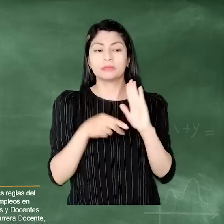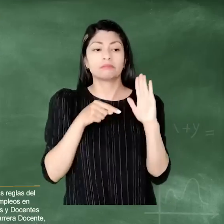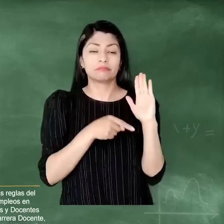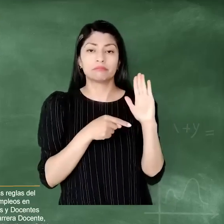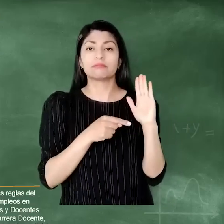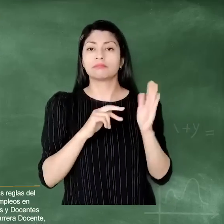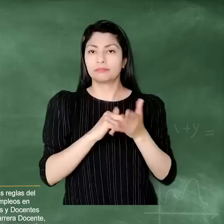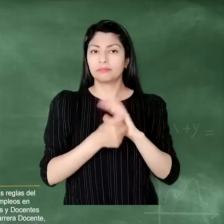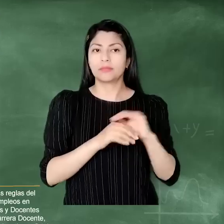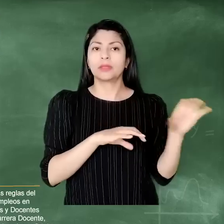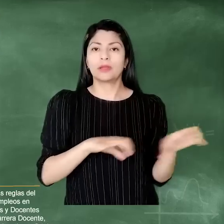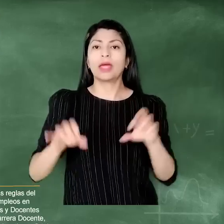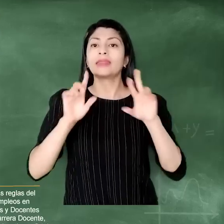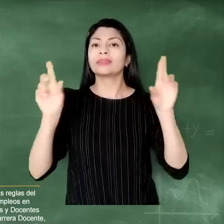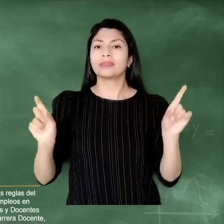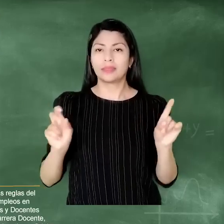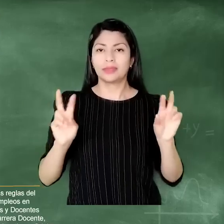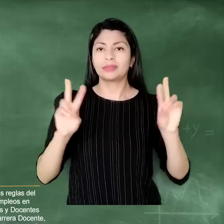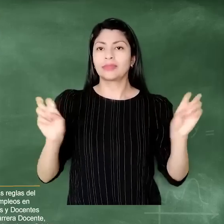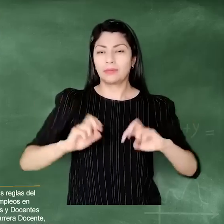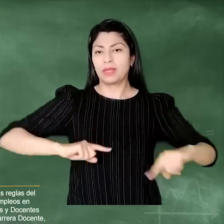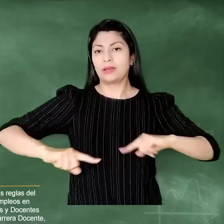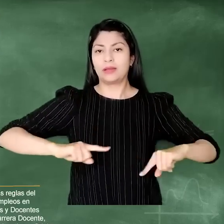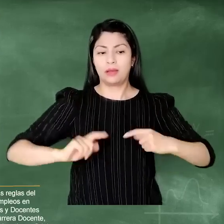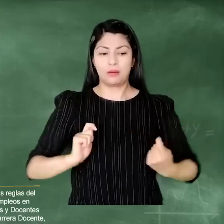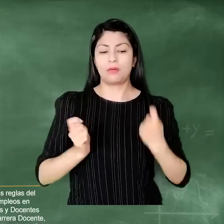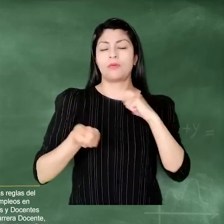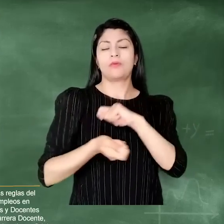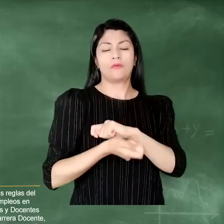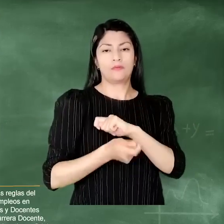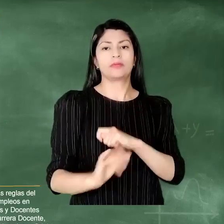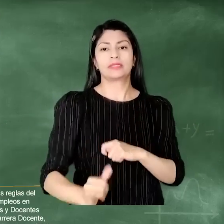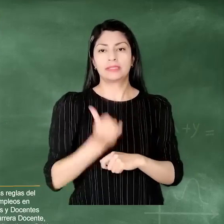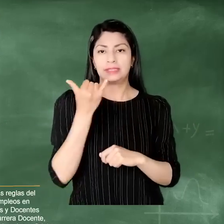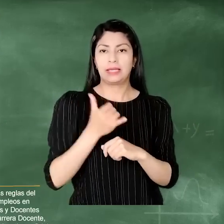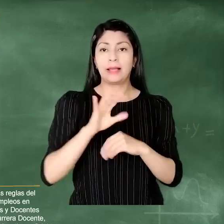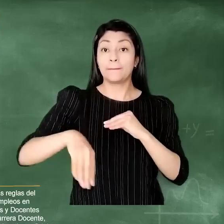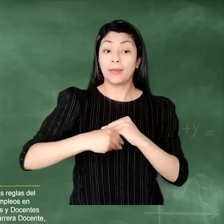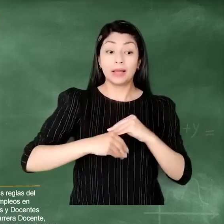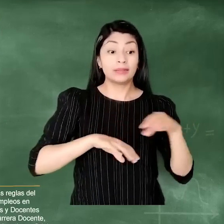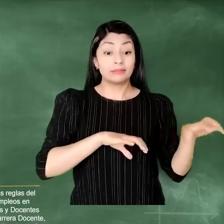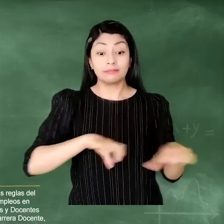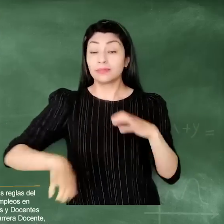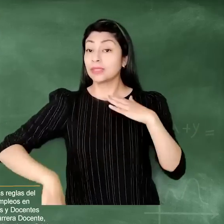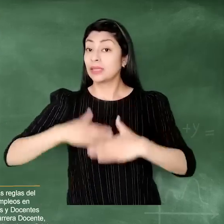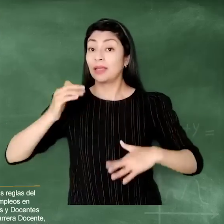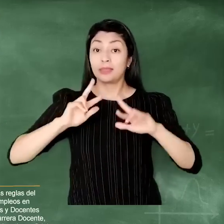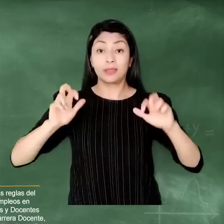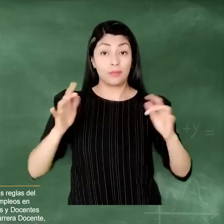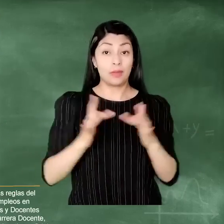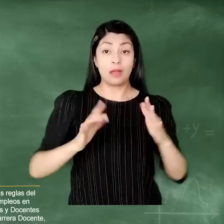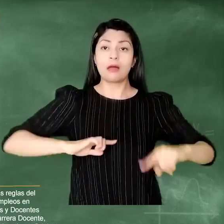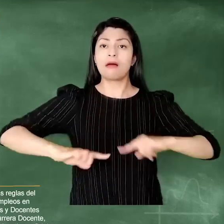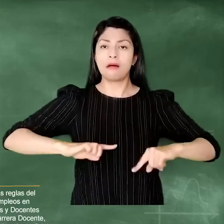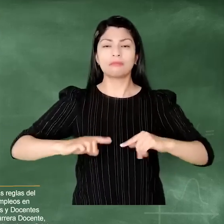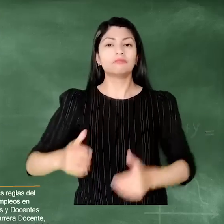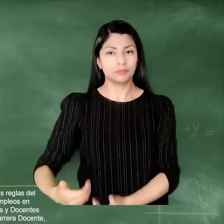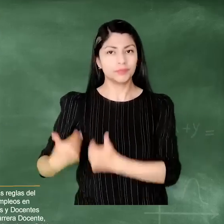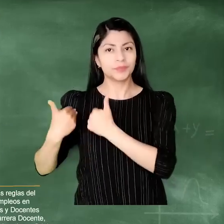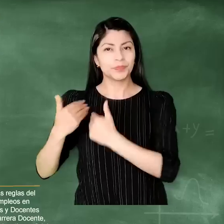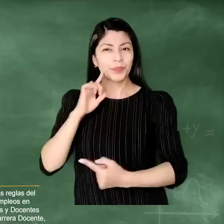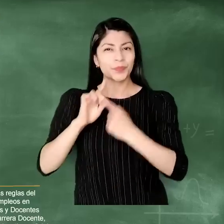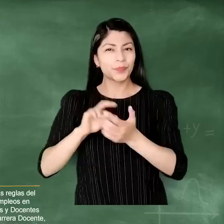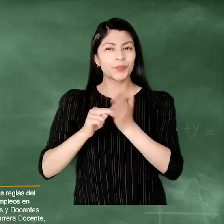los cuales se expedirá el respectivo acto administrativo modificatorio. Iniciada la actuación